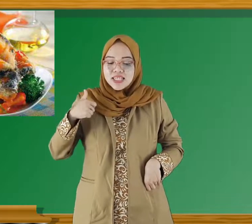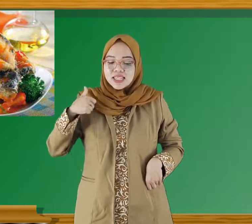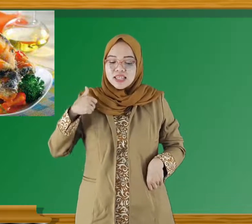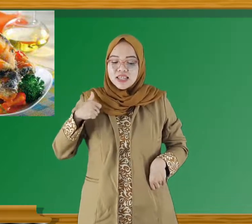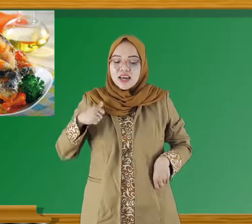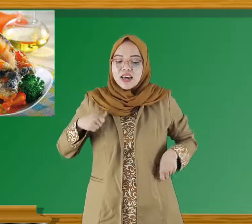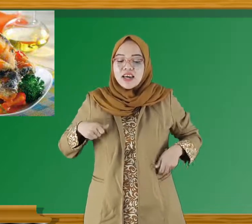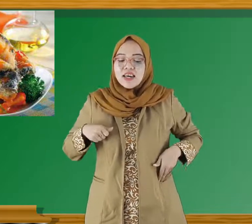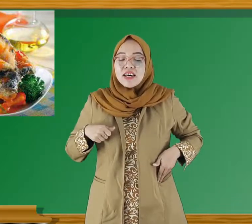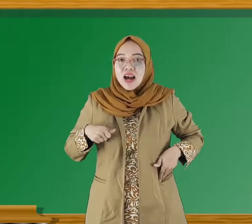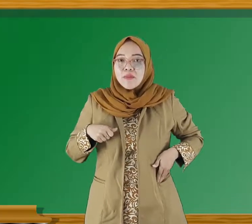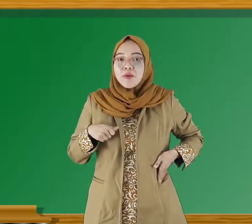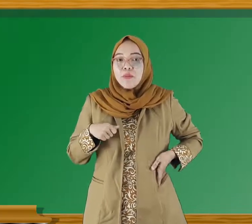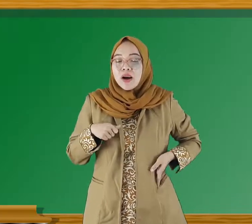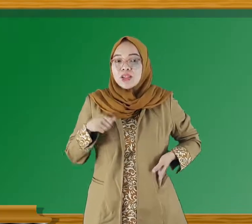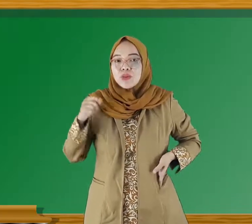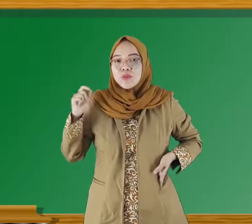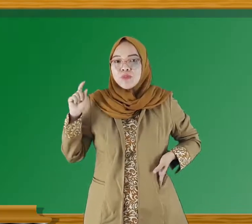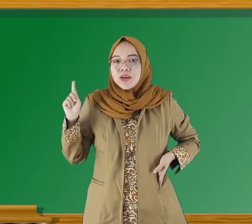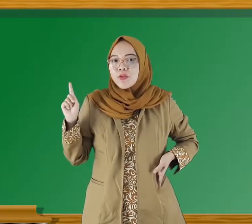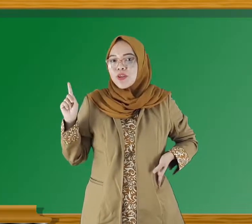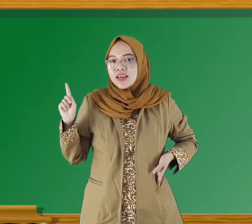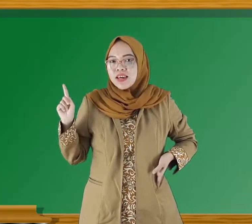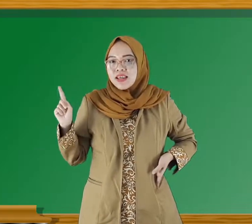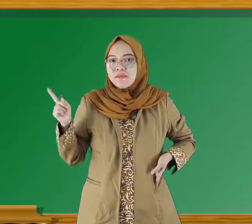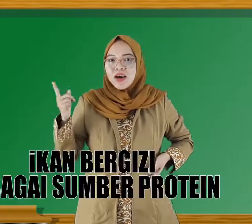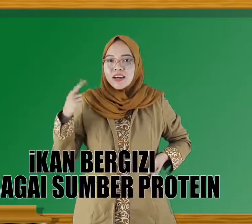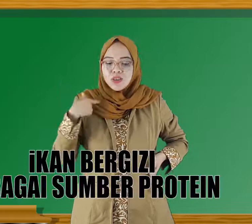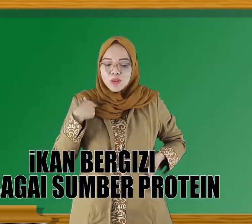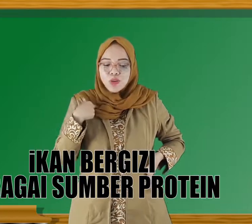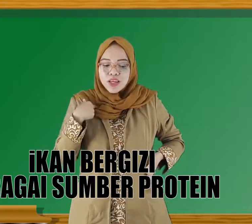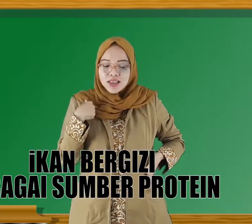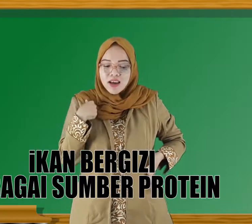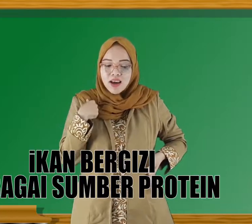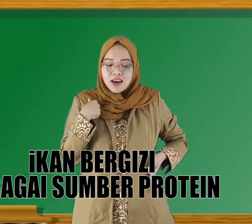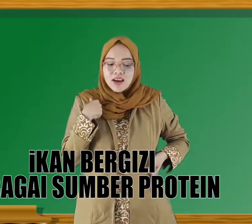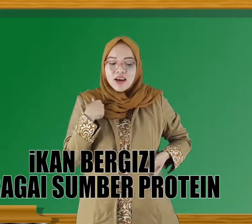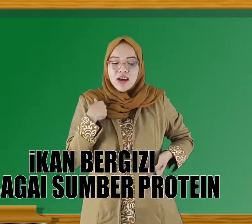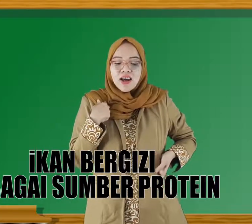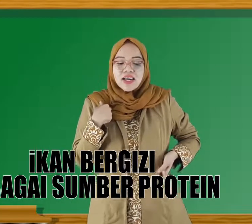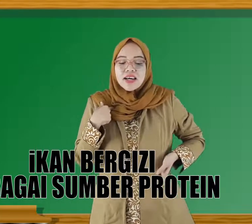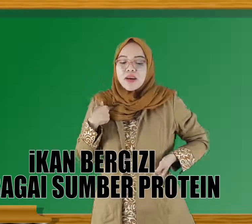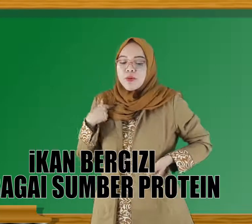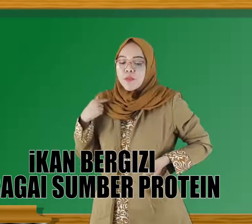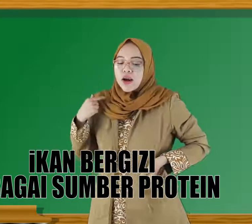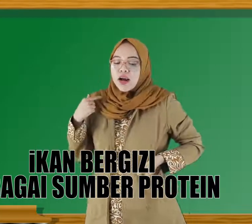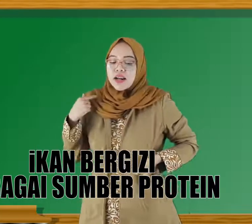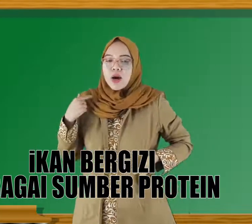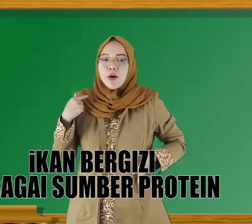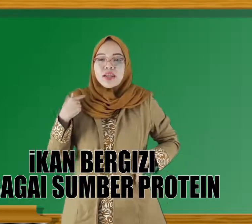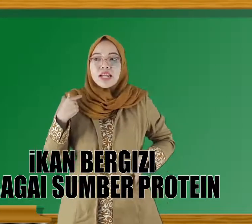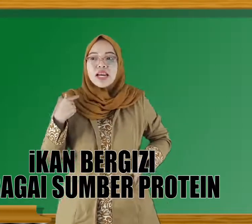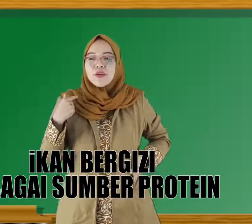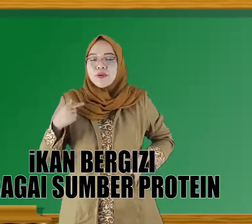bergizi. Ikan merupakan sumber protein bagi tubuh kita. Ikan merupakan hewan yang hidup di